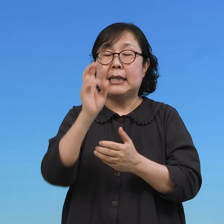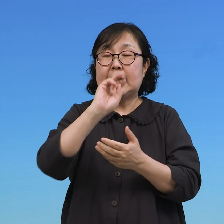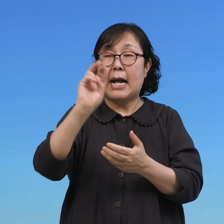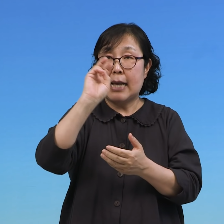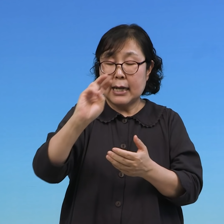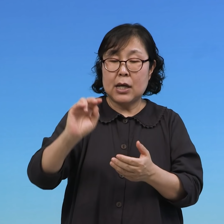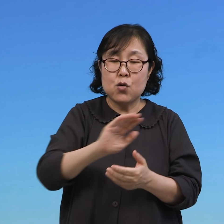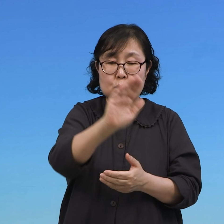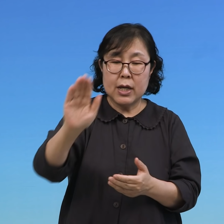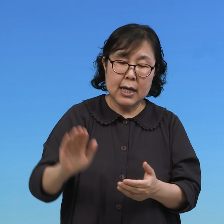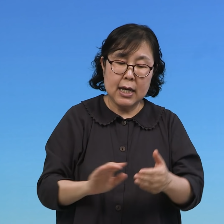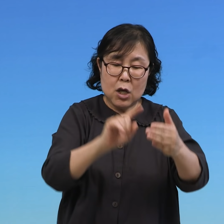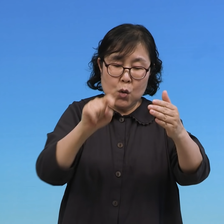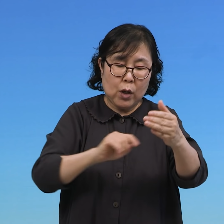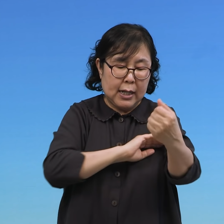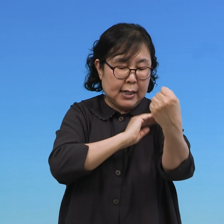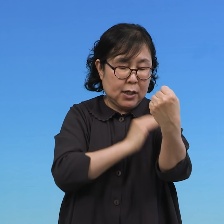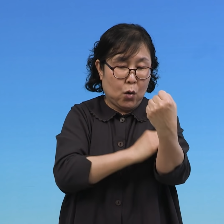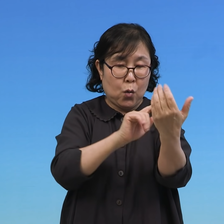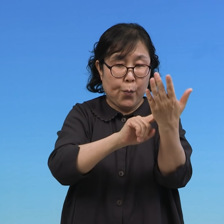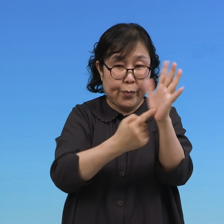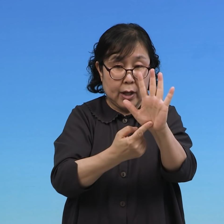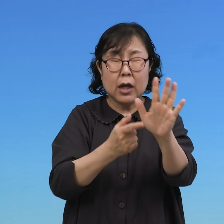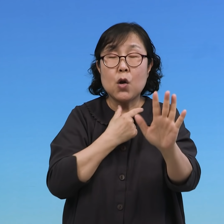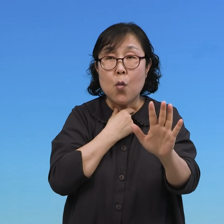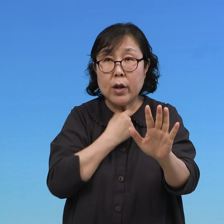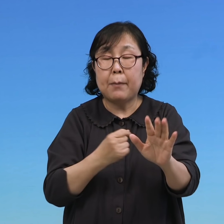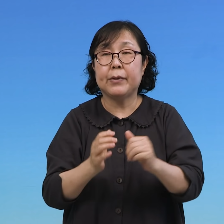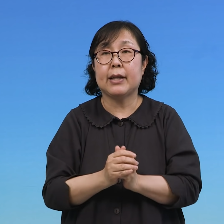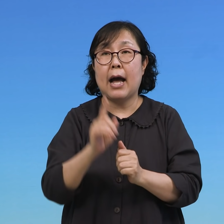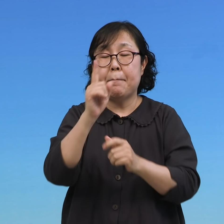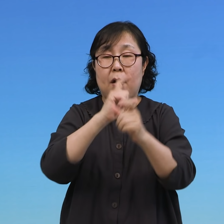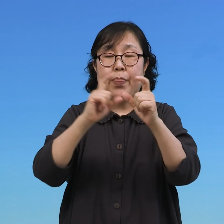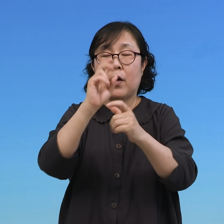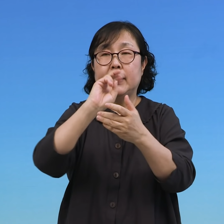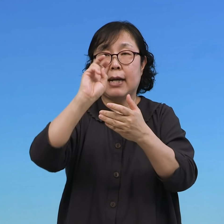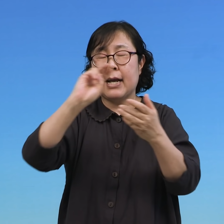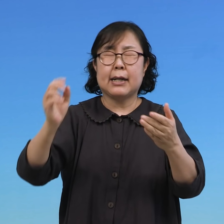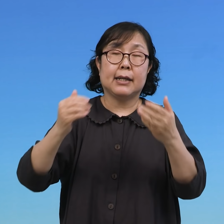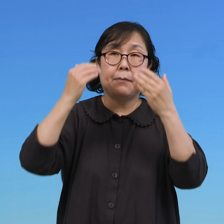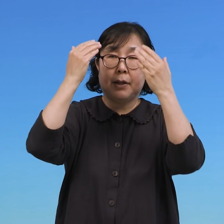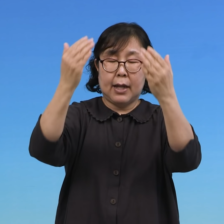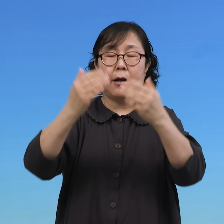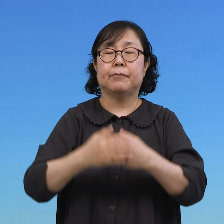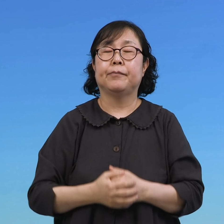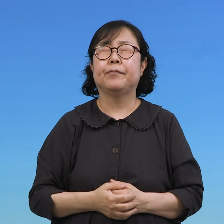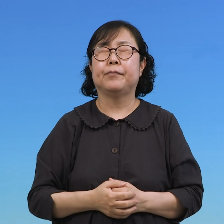찬양이 우리에게 능력으로 나타나기를 원합니다. 우리 한 번 더 이렇게 찬양합니다.